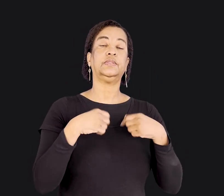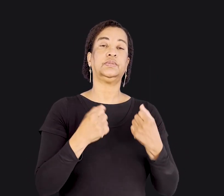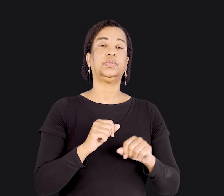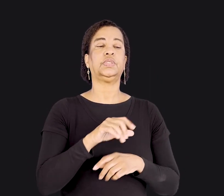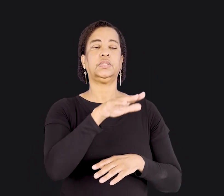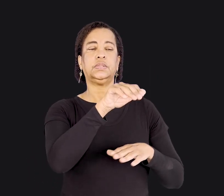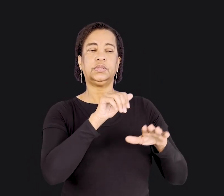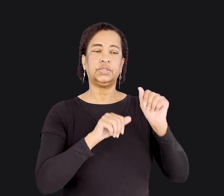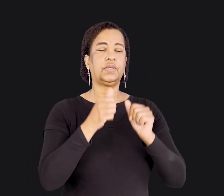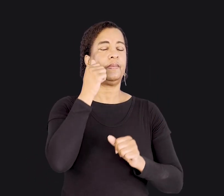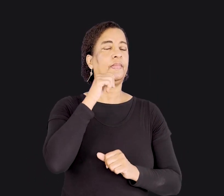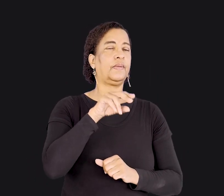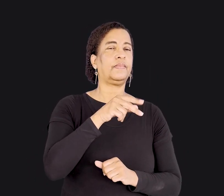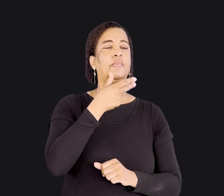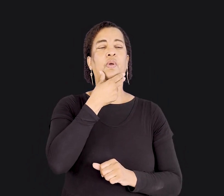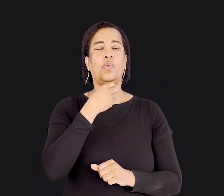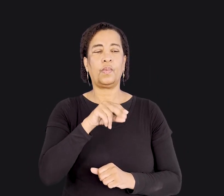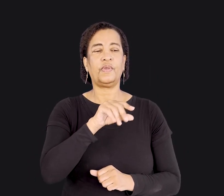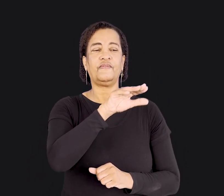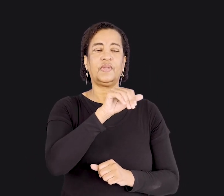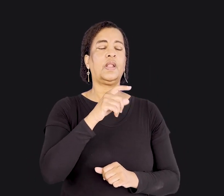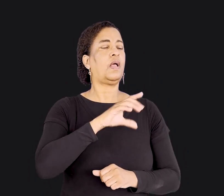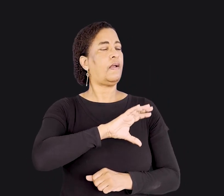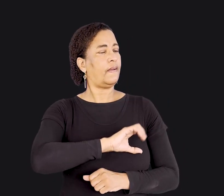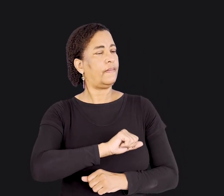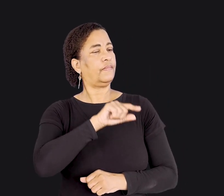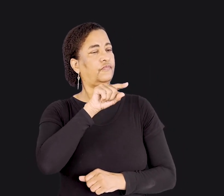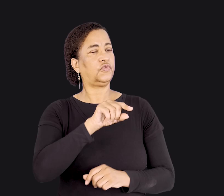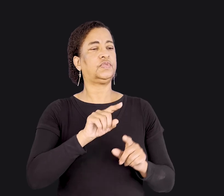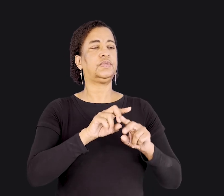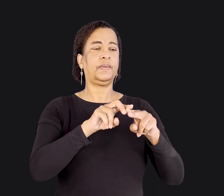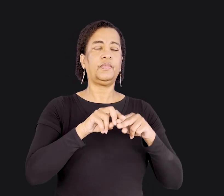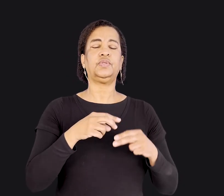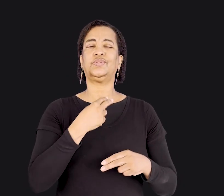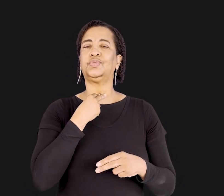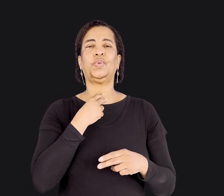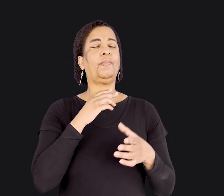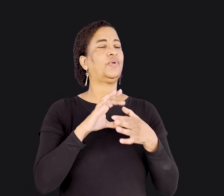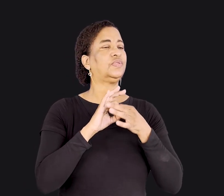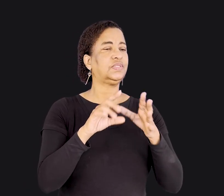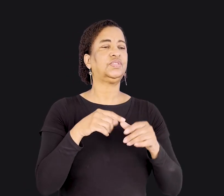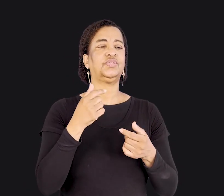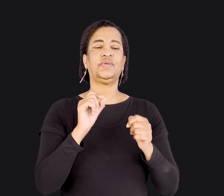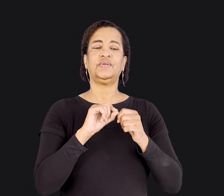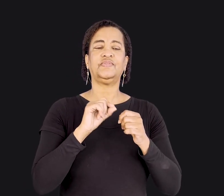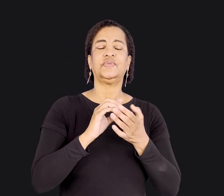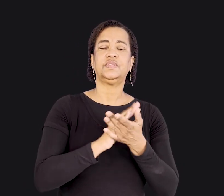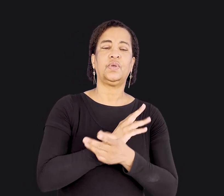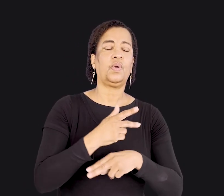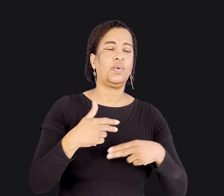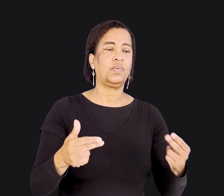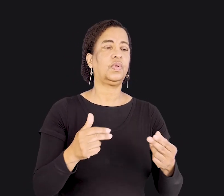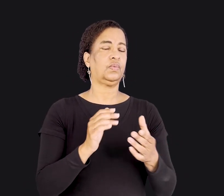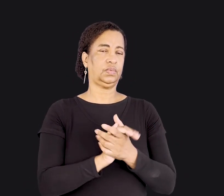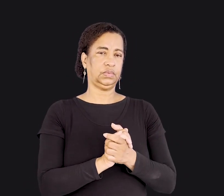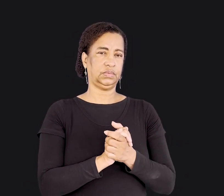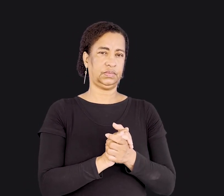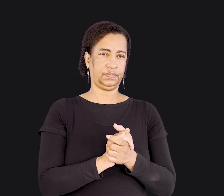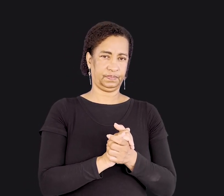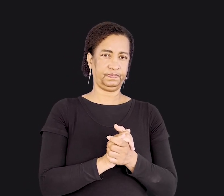irmão ou irmã, nós amamos você e, por isso, não podemos deixar de fazer alguma coisa a esse respeito.